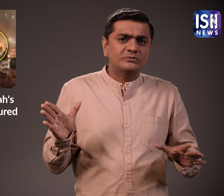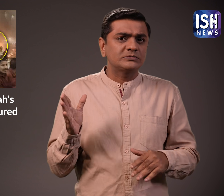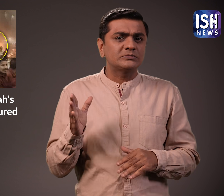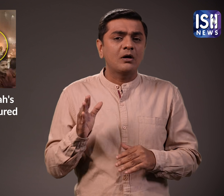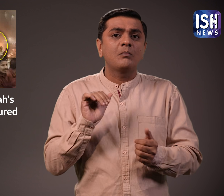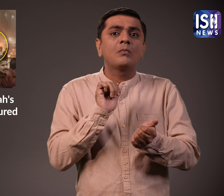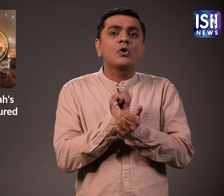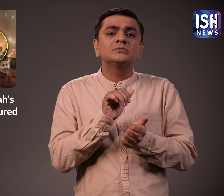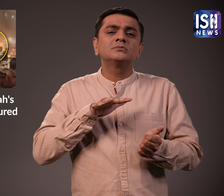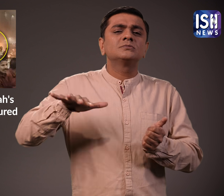विनाशकारी